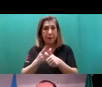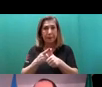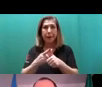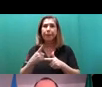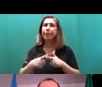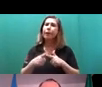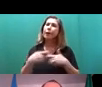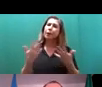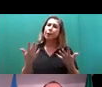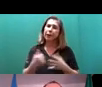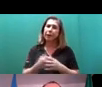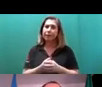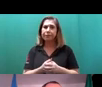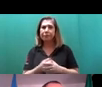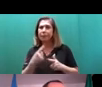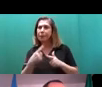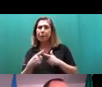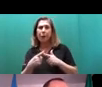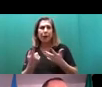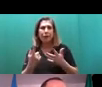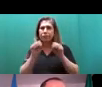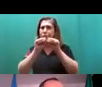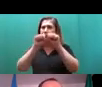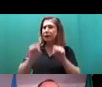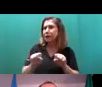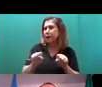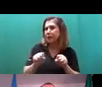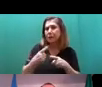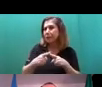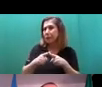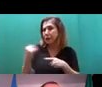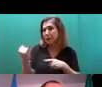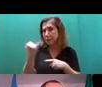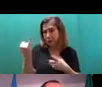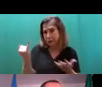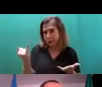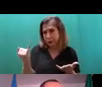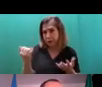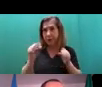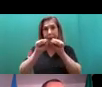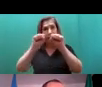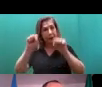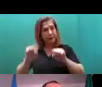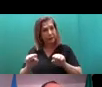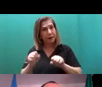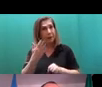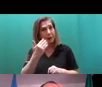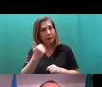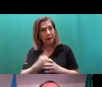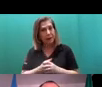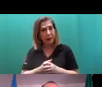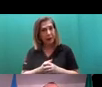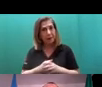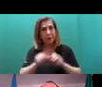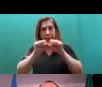importante? Por que é importante este tema? Porque os sistemas alimentares são o